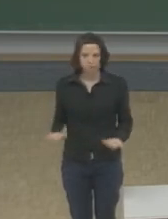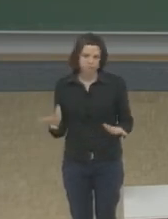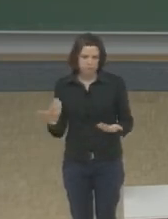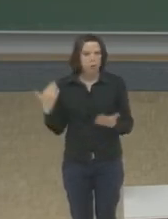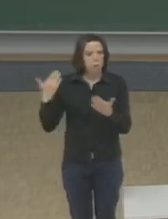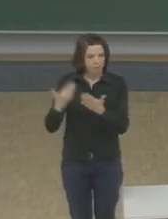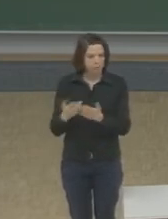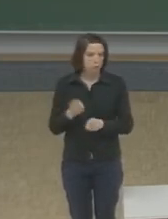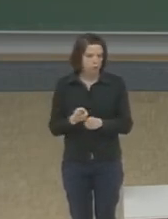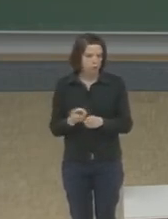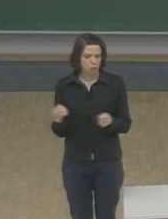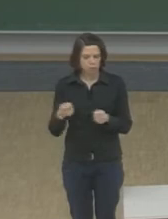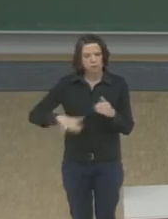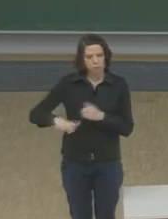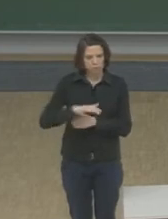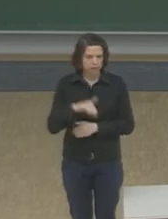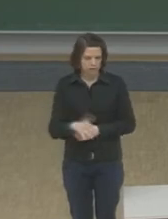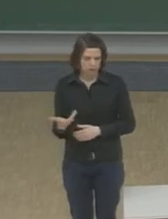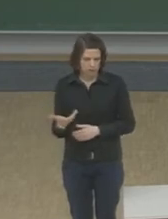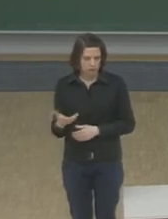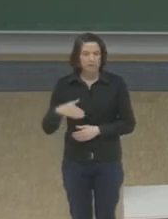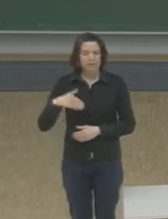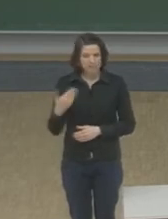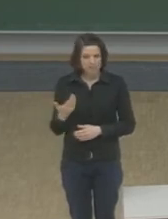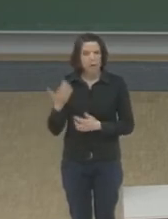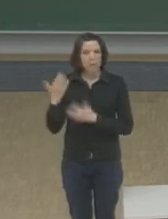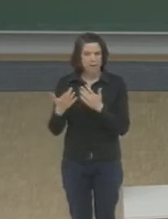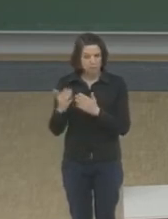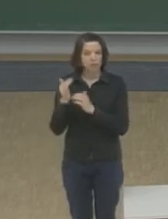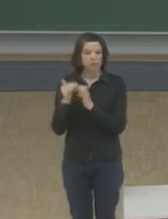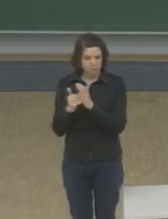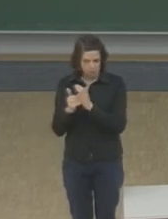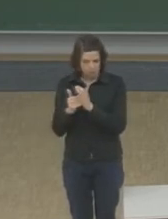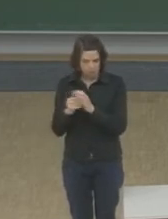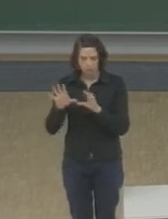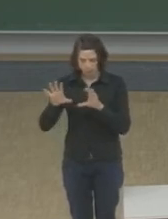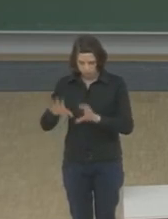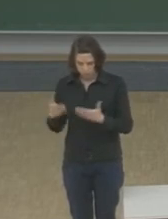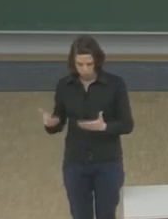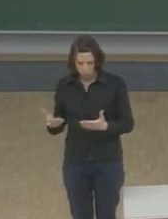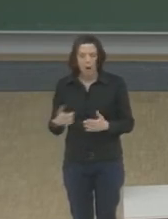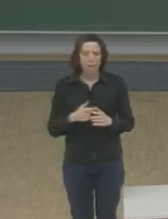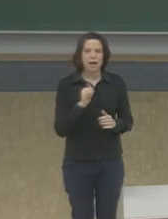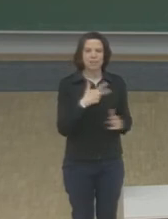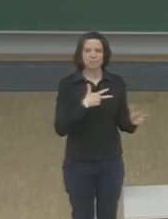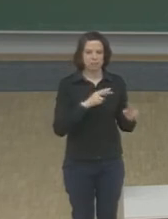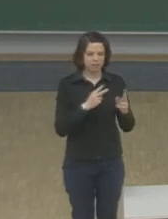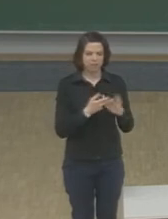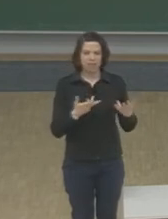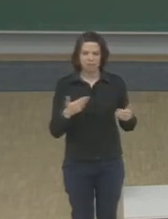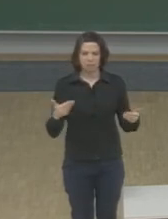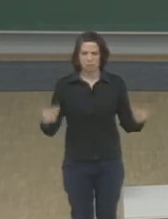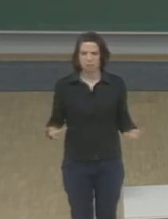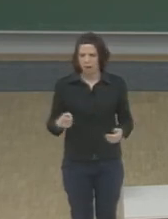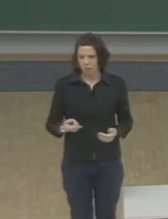sehr relevanten Spannungsfeld zwischen mathematischer Systematik und Lebenswirklichkeit. Ich kann das an dieser